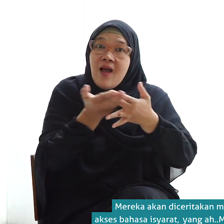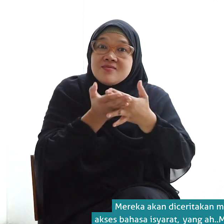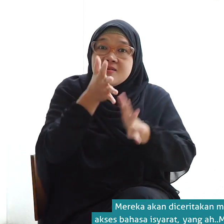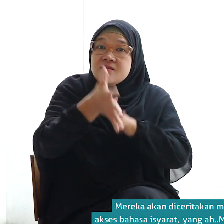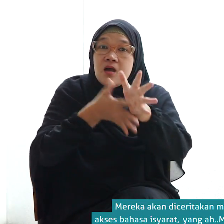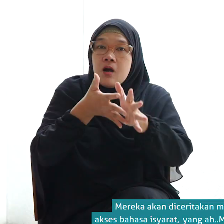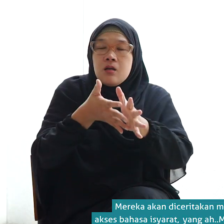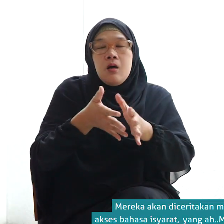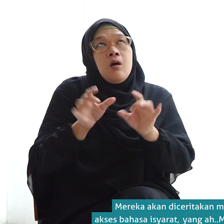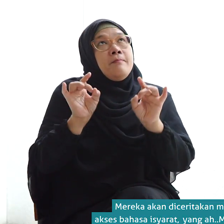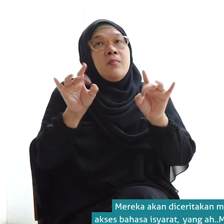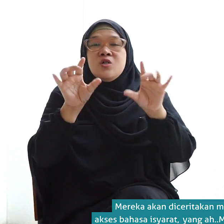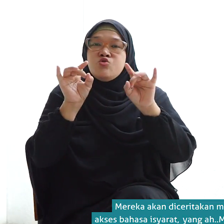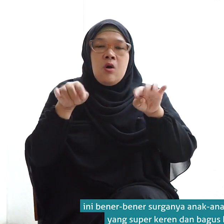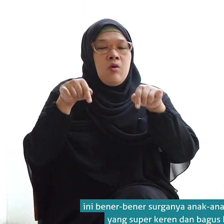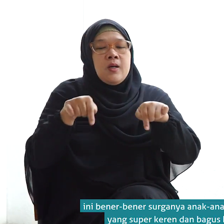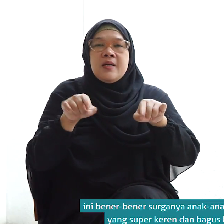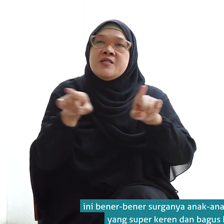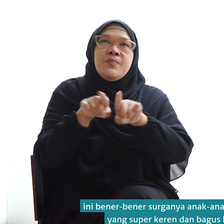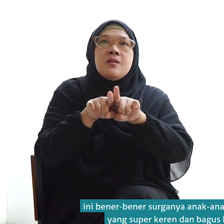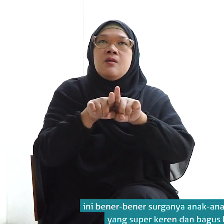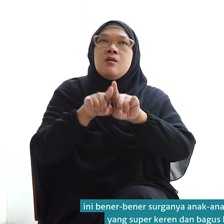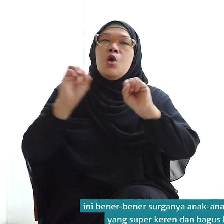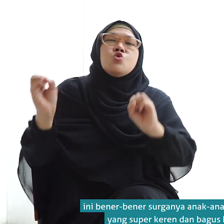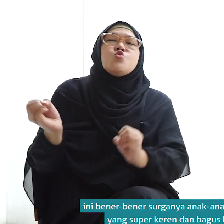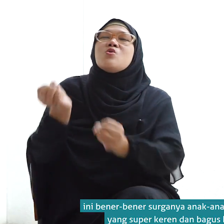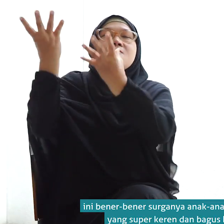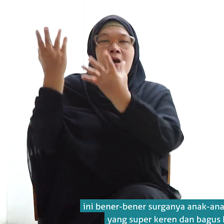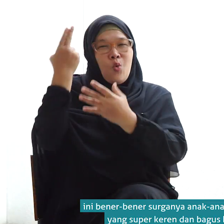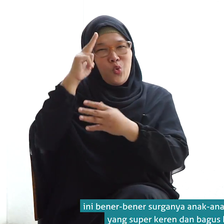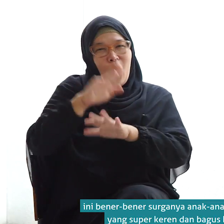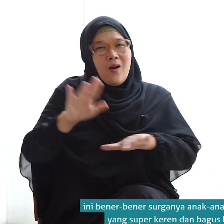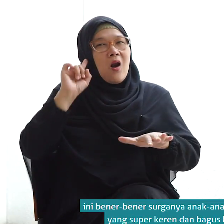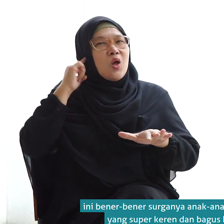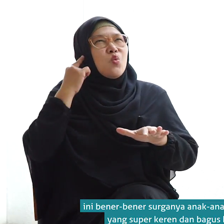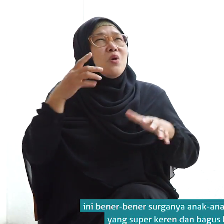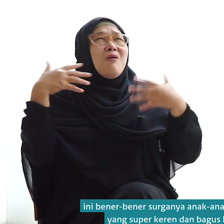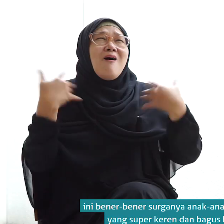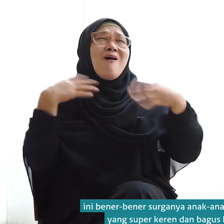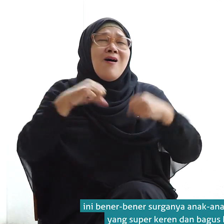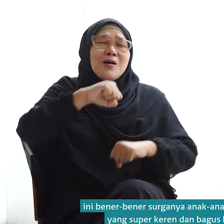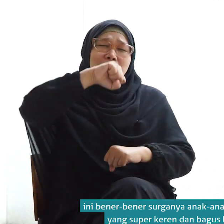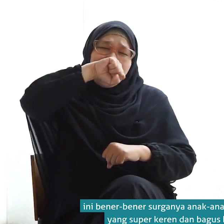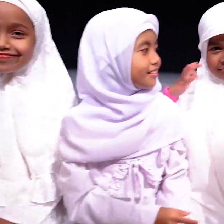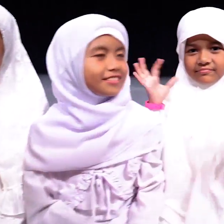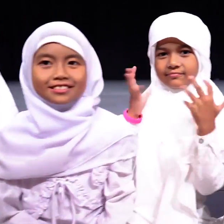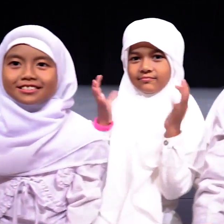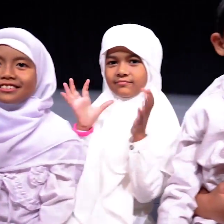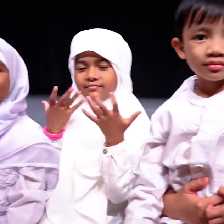bahasa isyarat yang Masya Allah, ini benar-benar surganya anak tuli muslim yang super keren dan bagus banget.